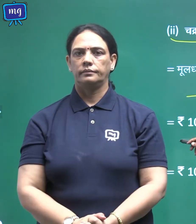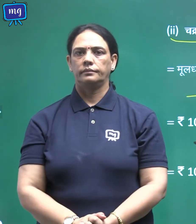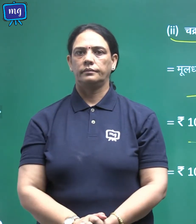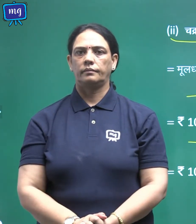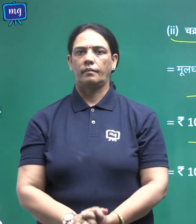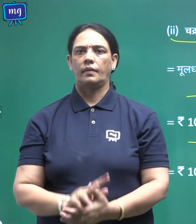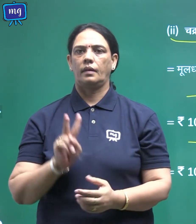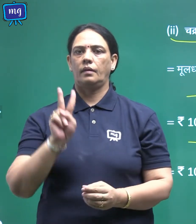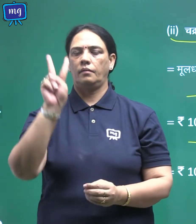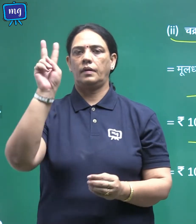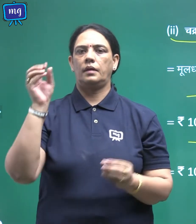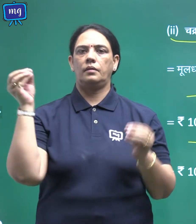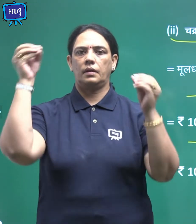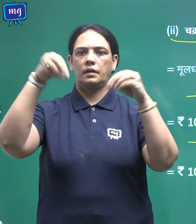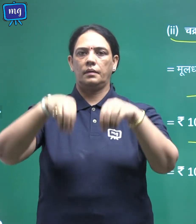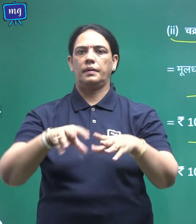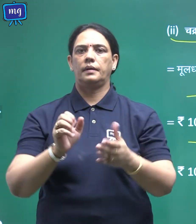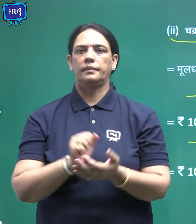मान रखने पर